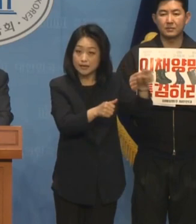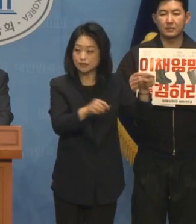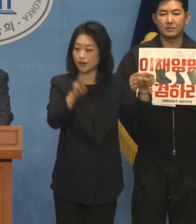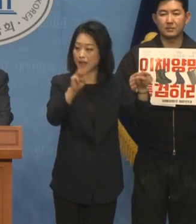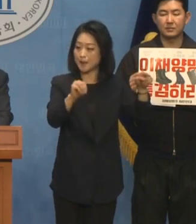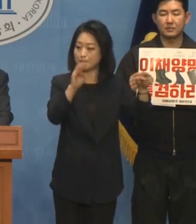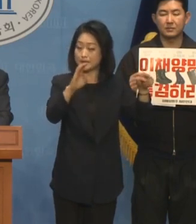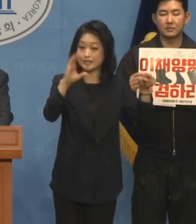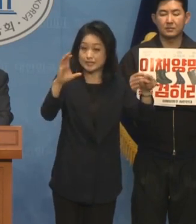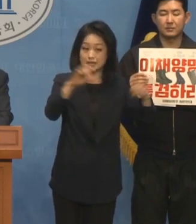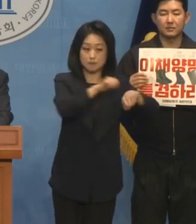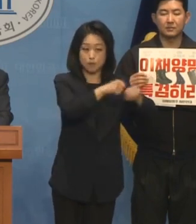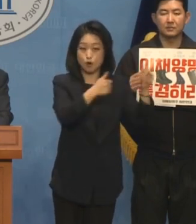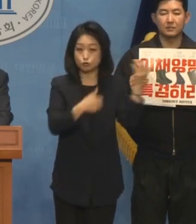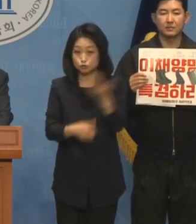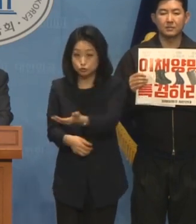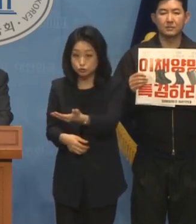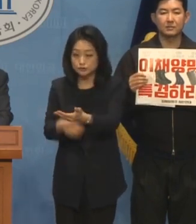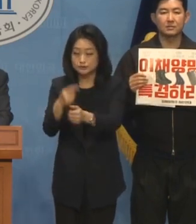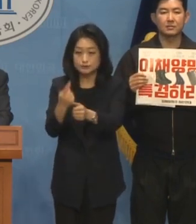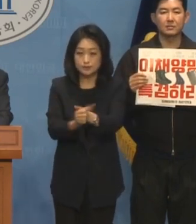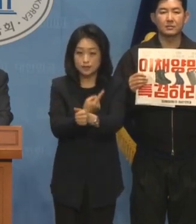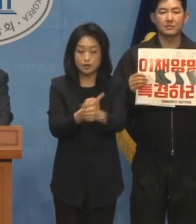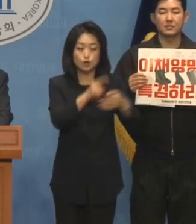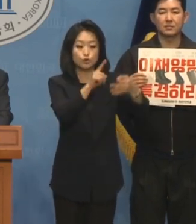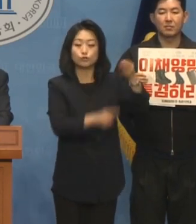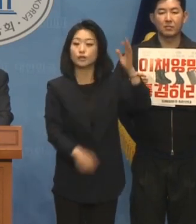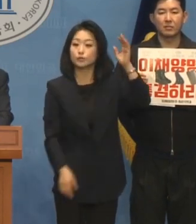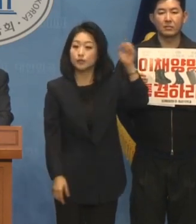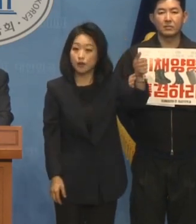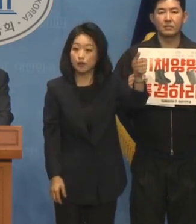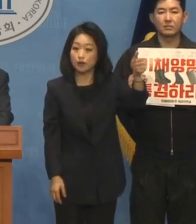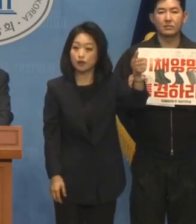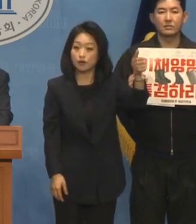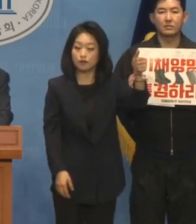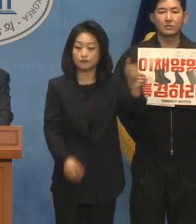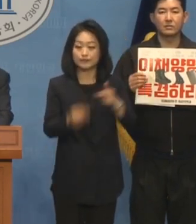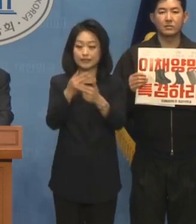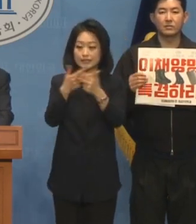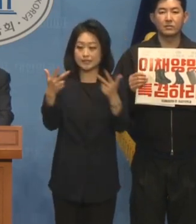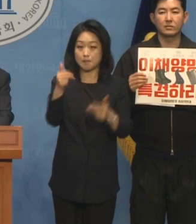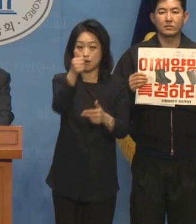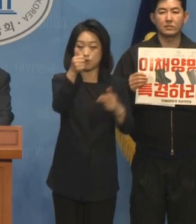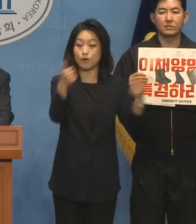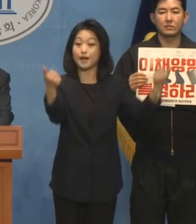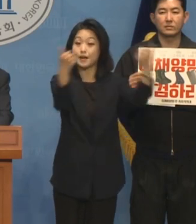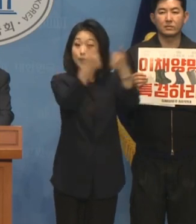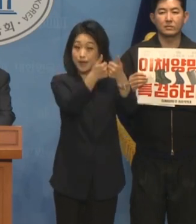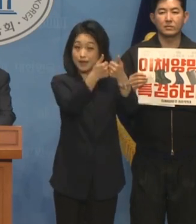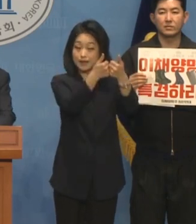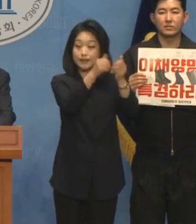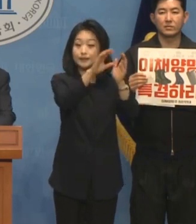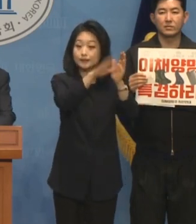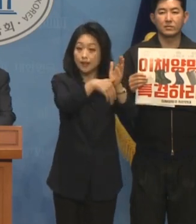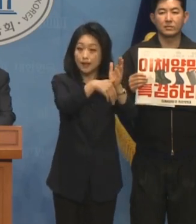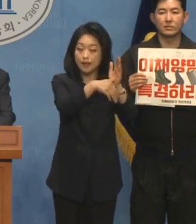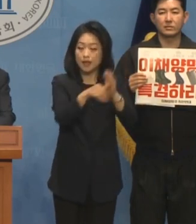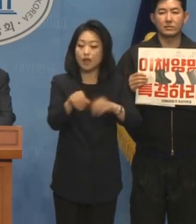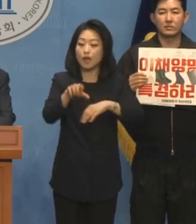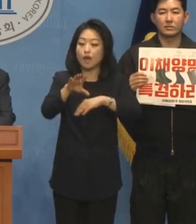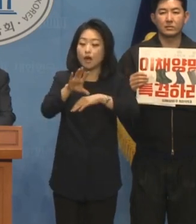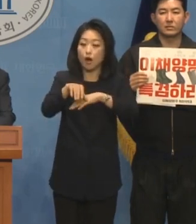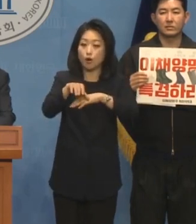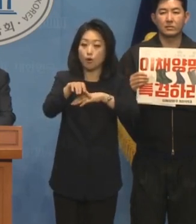대한 징계를 결정하는 동안 윤성열 대통령은 이재명 대표와의 영수회담에서 언론